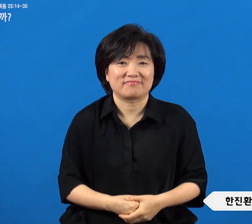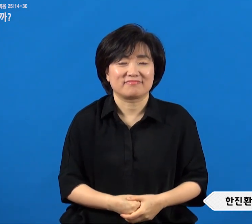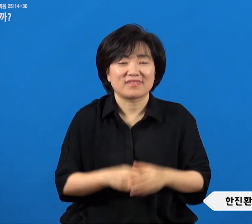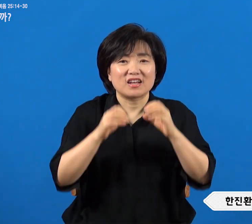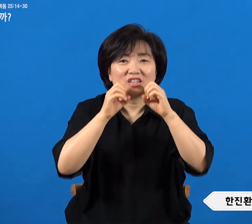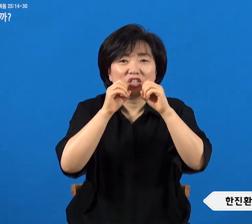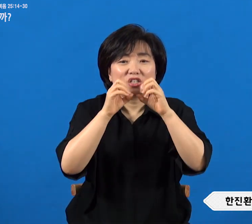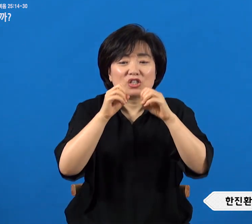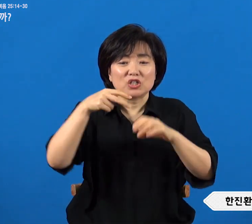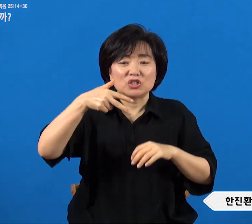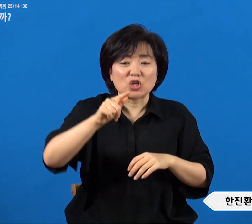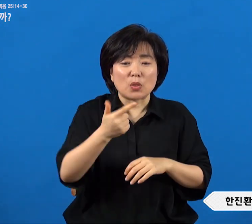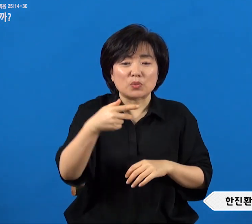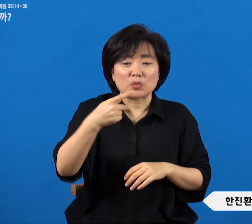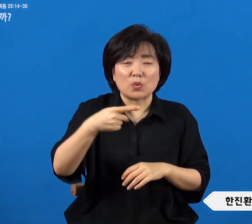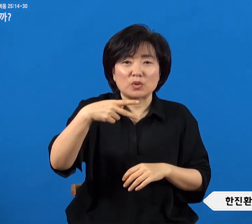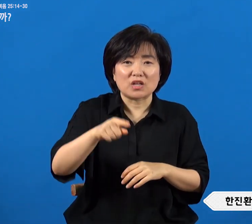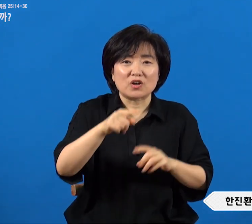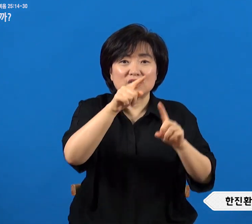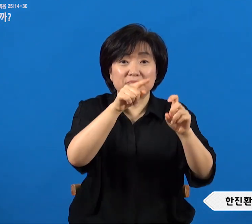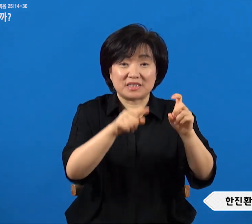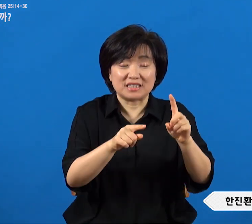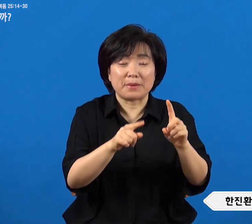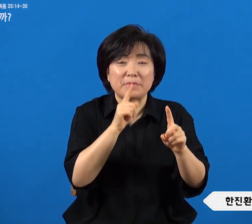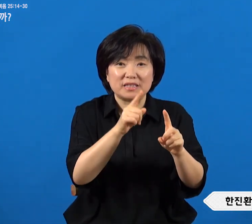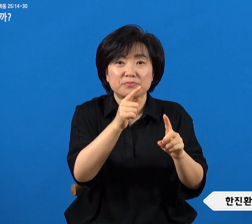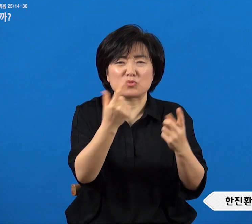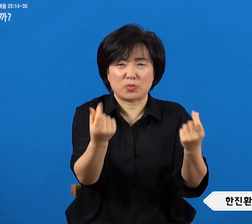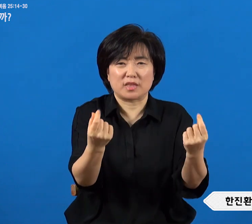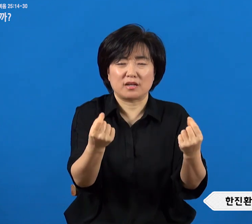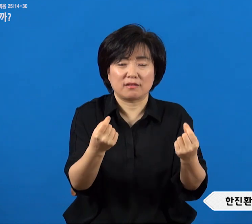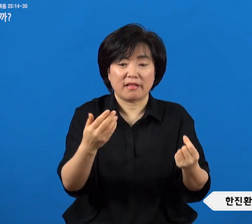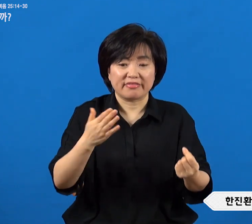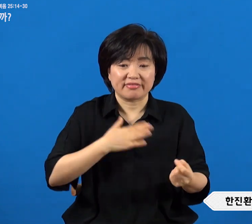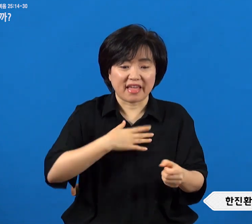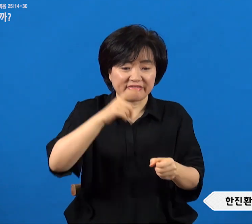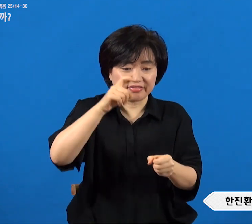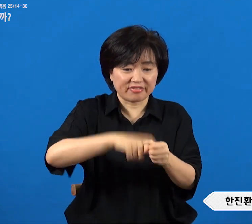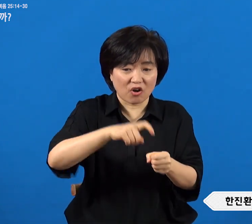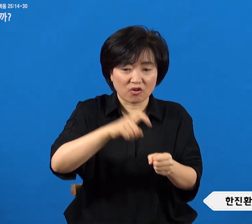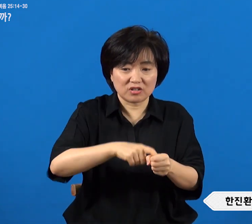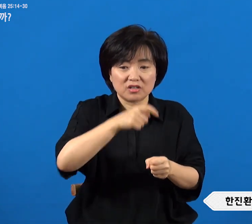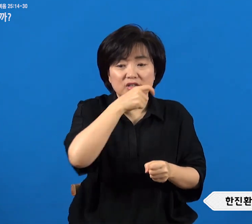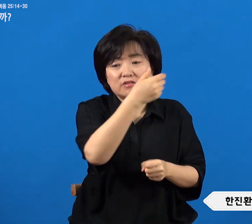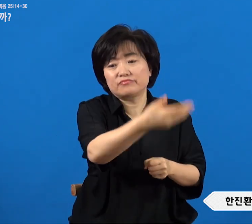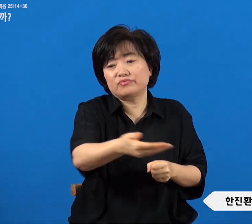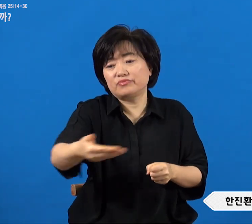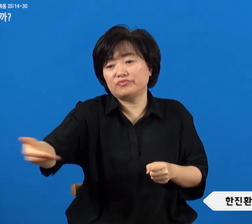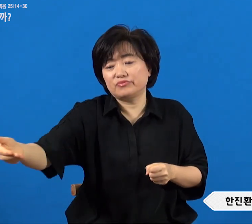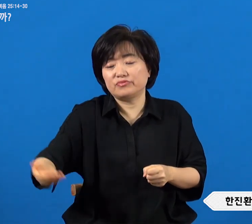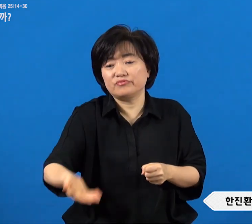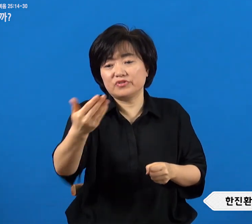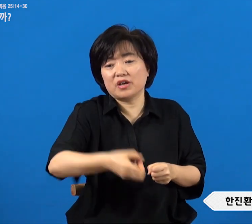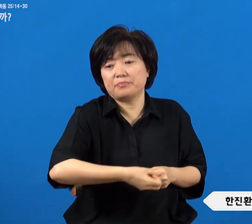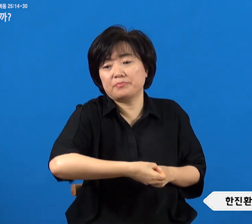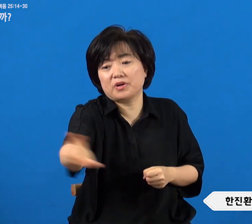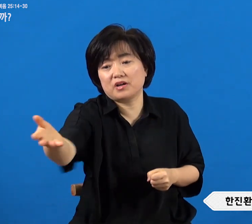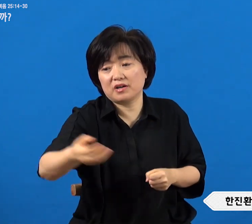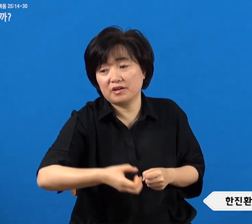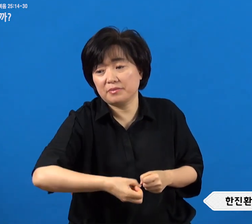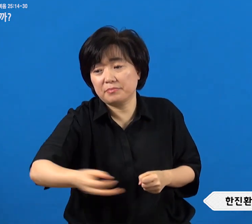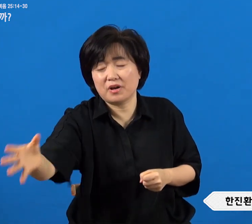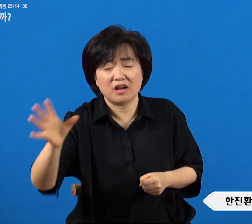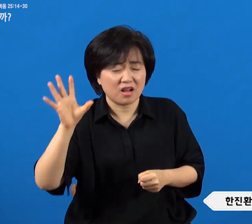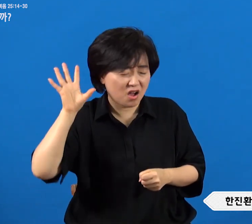전도서 11장 1절 말씀 그대로입니다. 너는 내 떡을 물 위에 던져라. 여러 날 후에 도로 찾으리라.